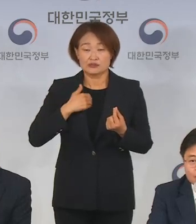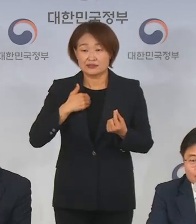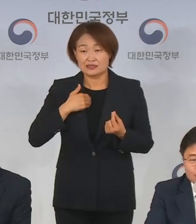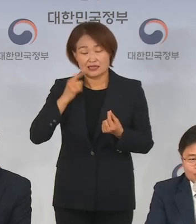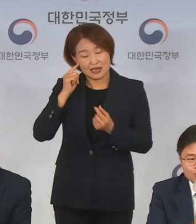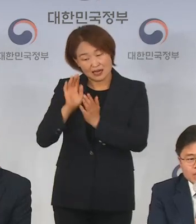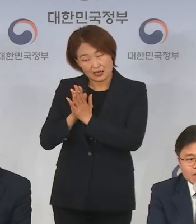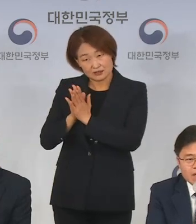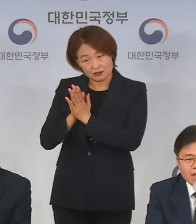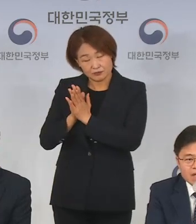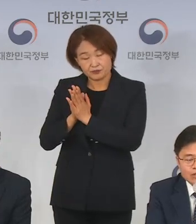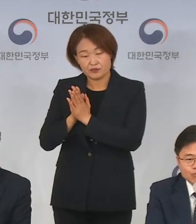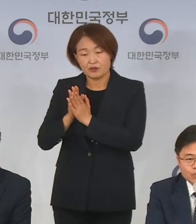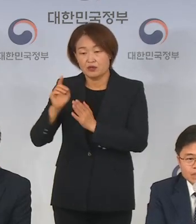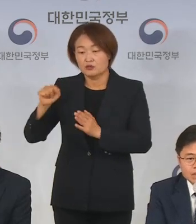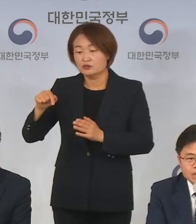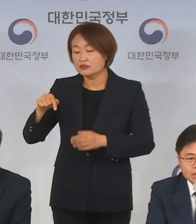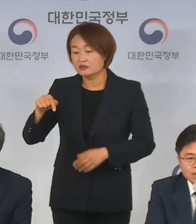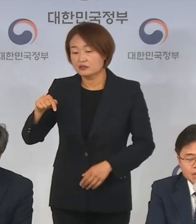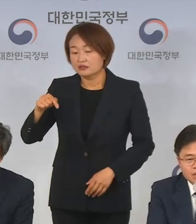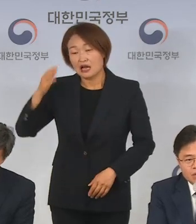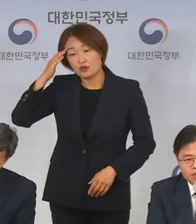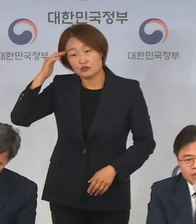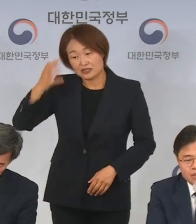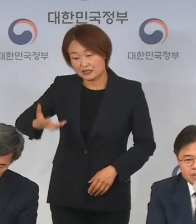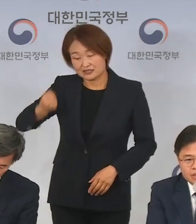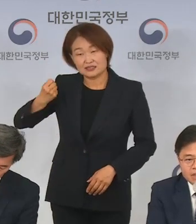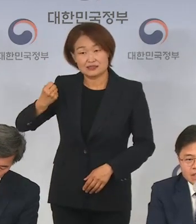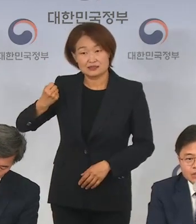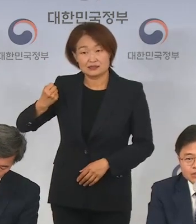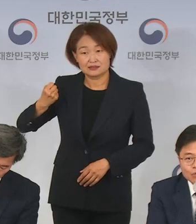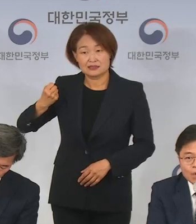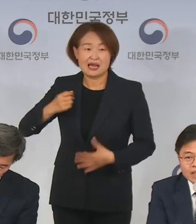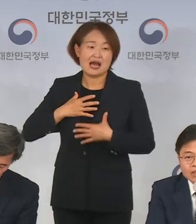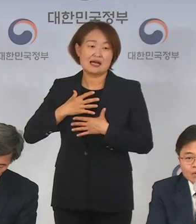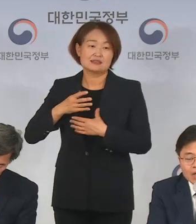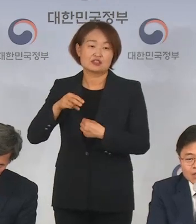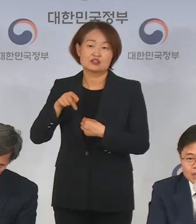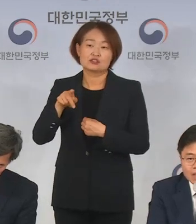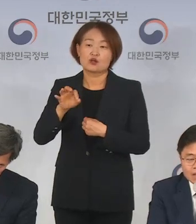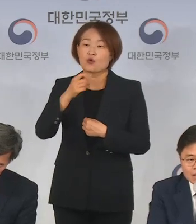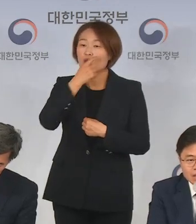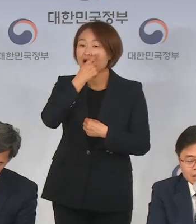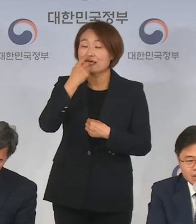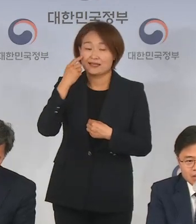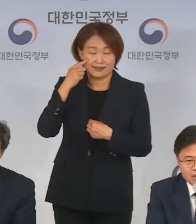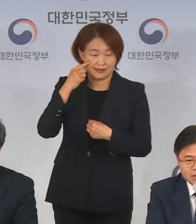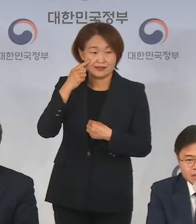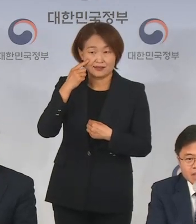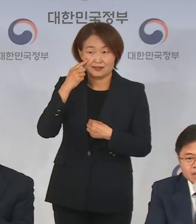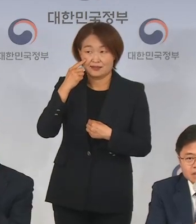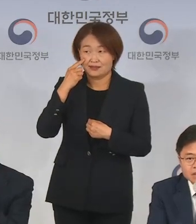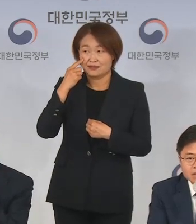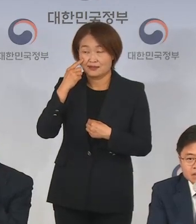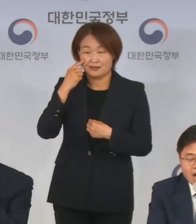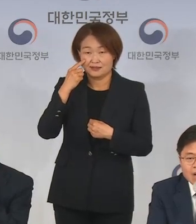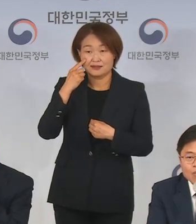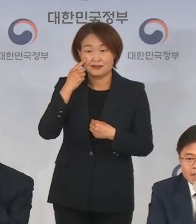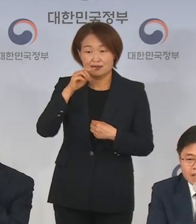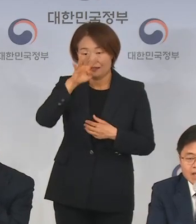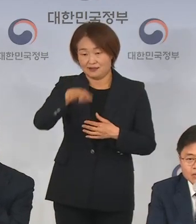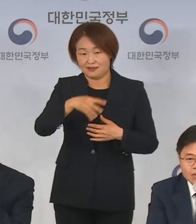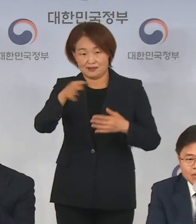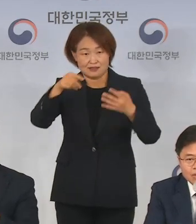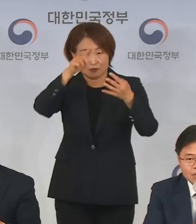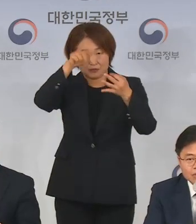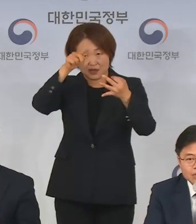저희대로 우리가 가지고 있는 이 안전성 확인과 관련된 체크